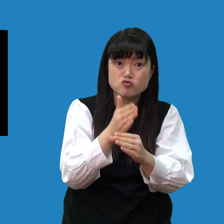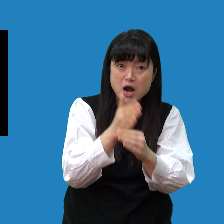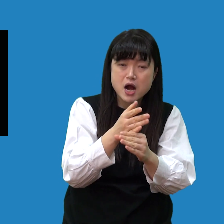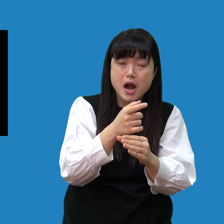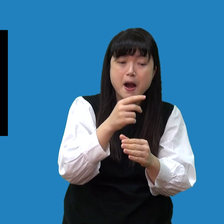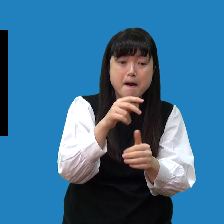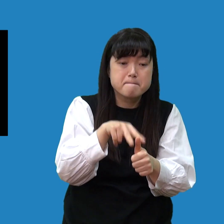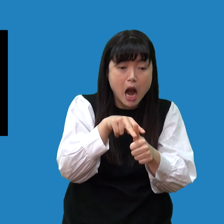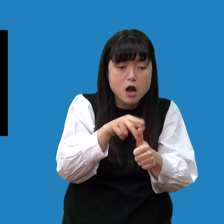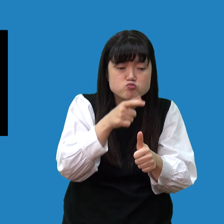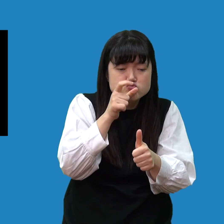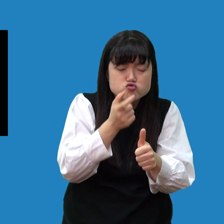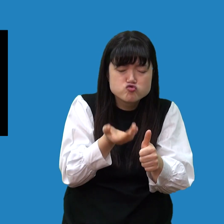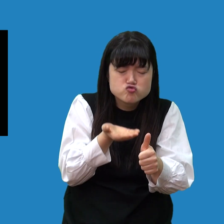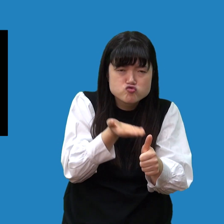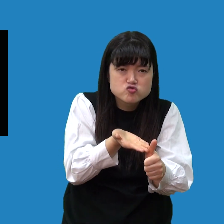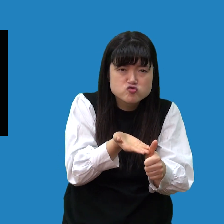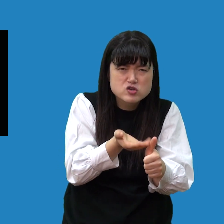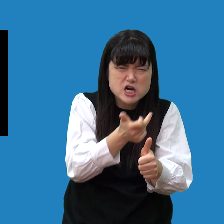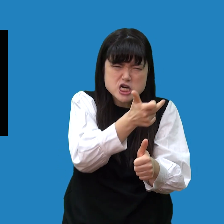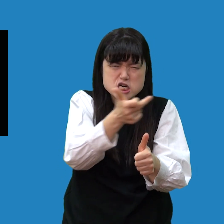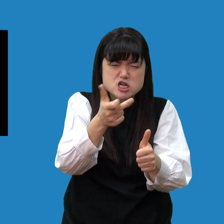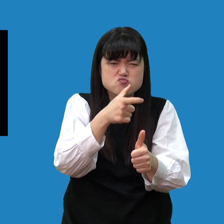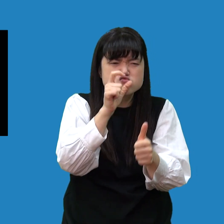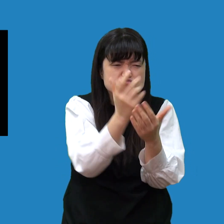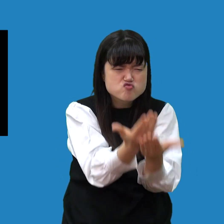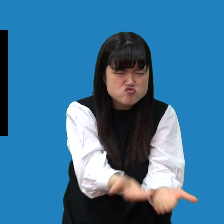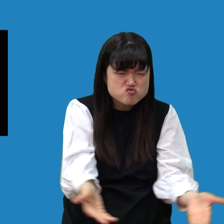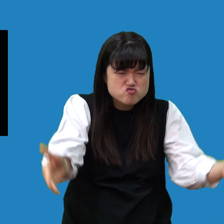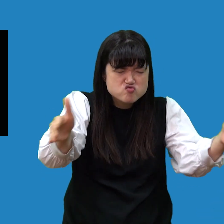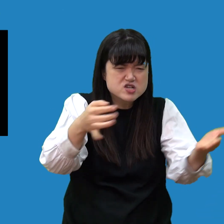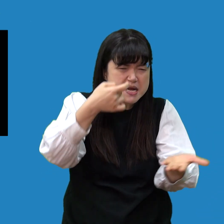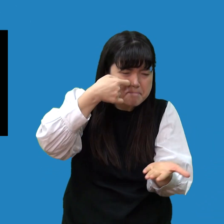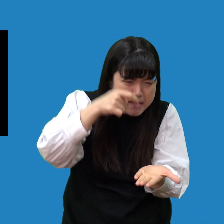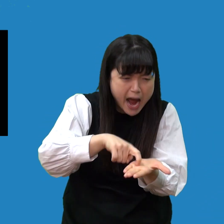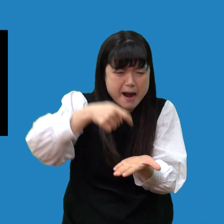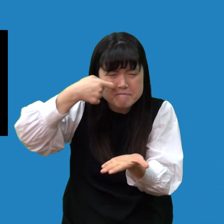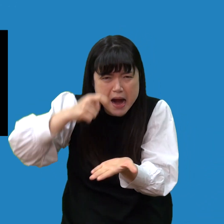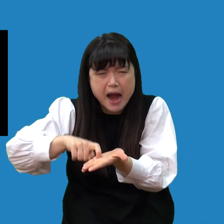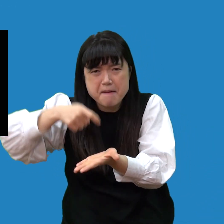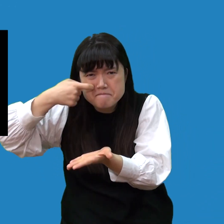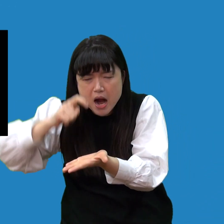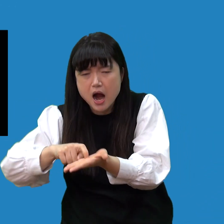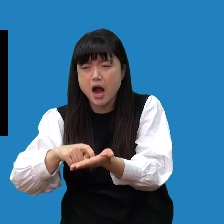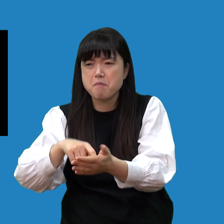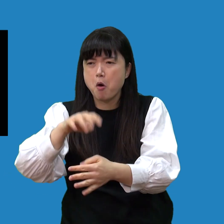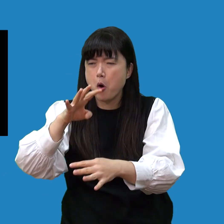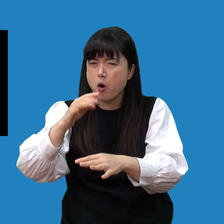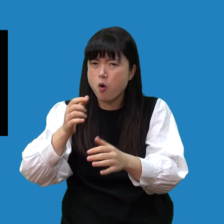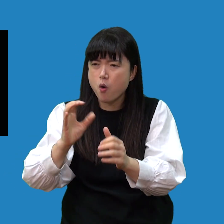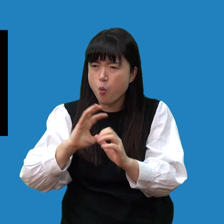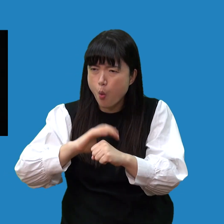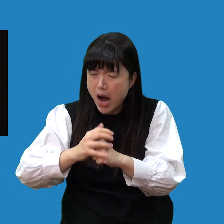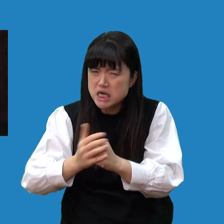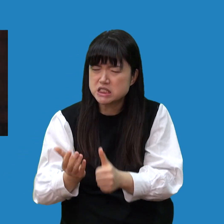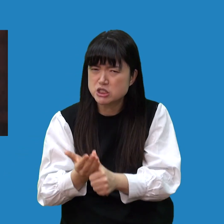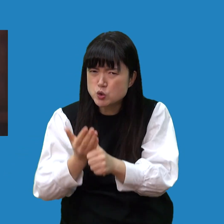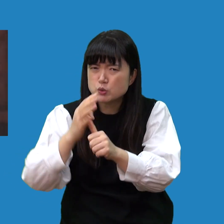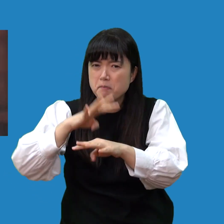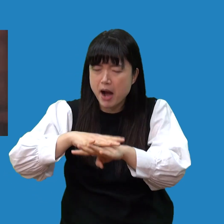물을 먹이는 큰 물통들이 발굴되어 여기에 과수원, 보리, 밀,